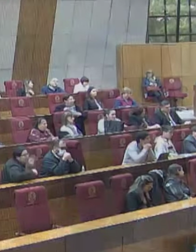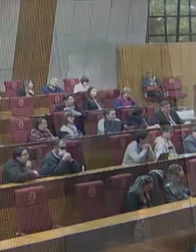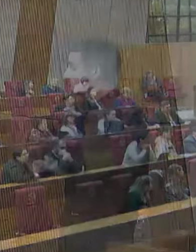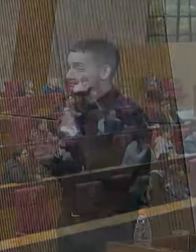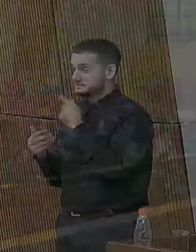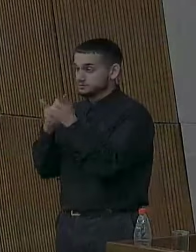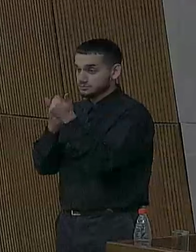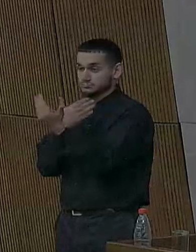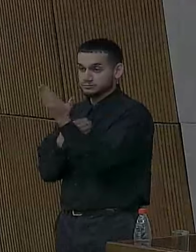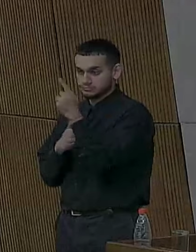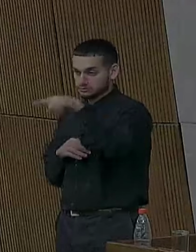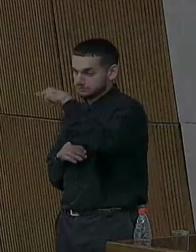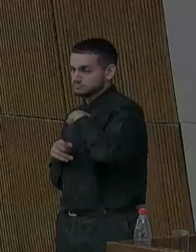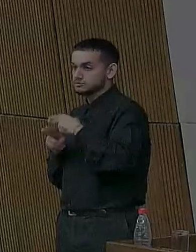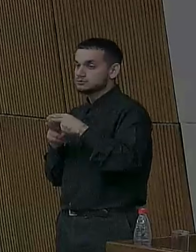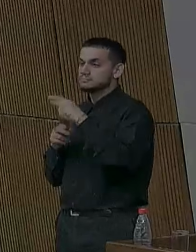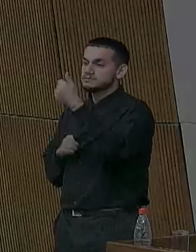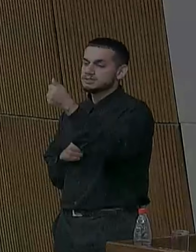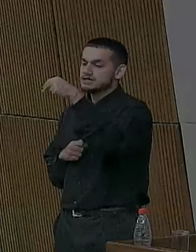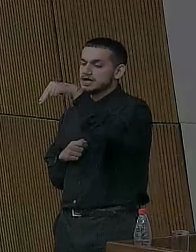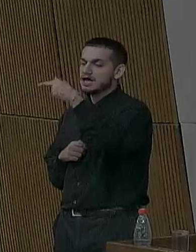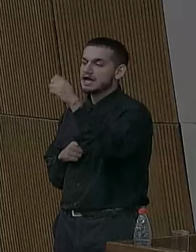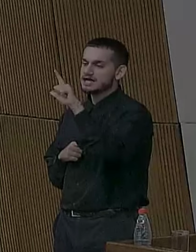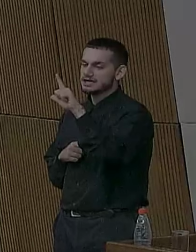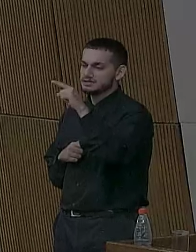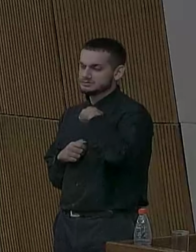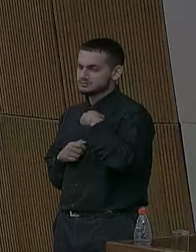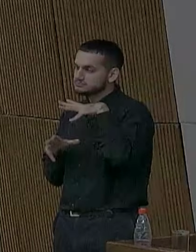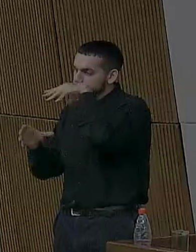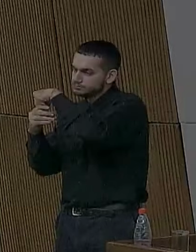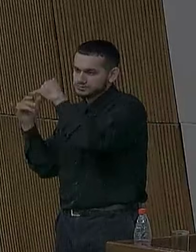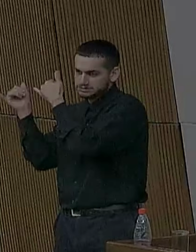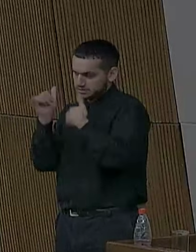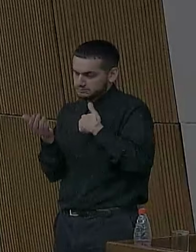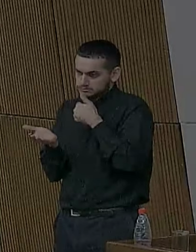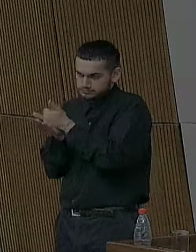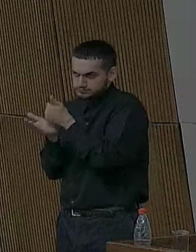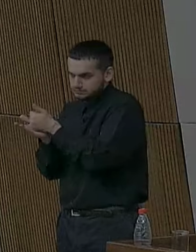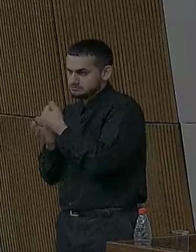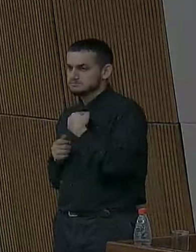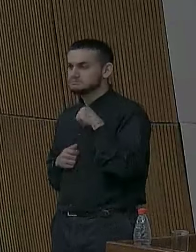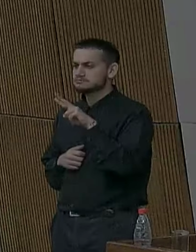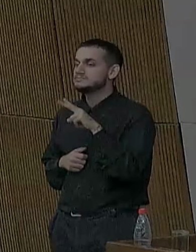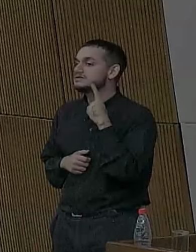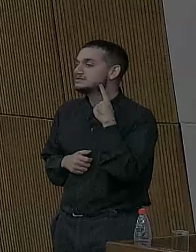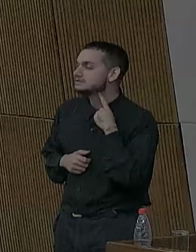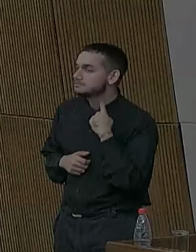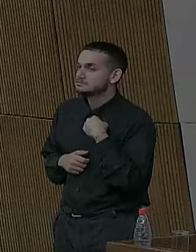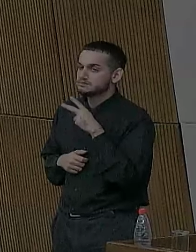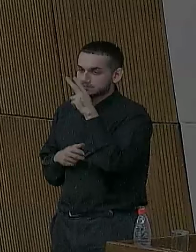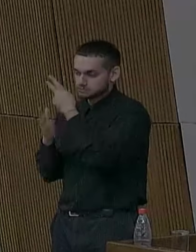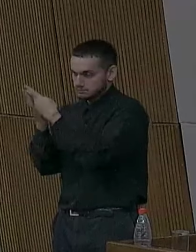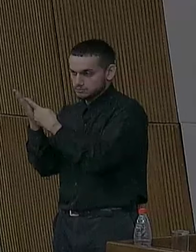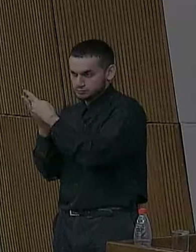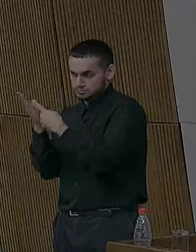Buenos días para todos. Mi nombre es Ángel, usuario de la Fundación Saraqui. Interesado en lo que es el proyecto